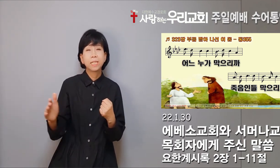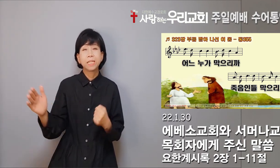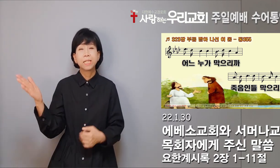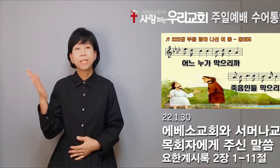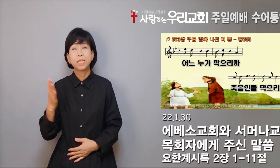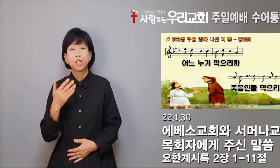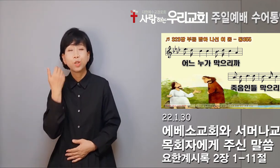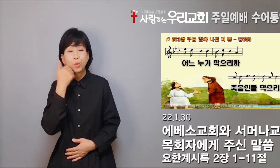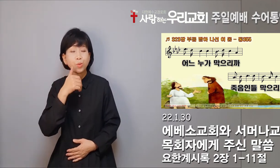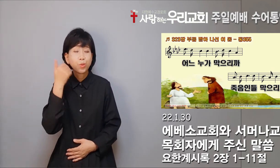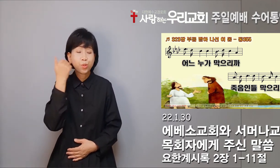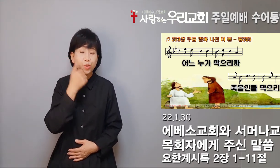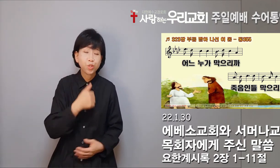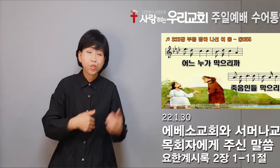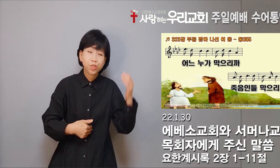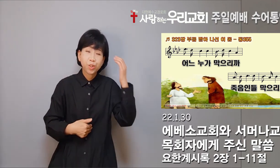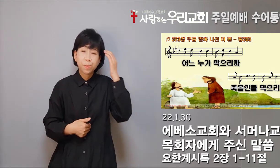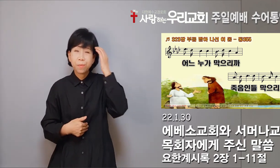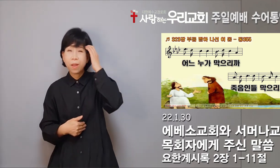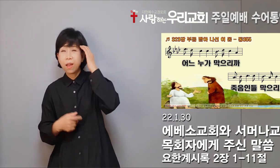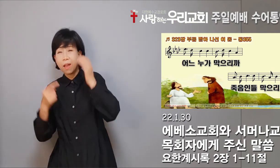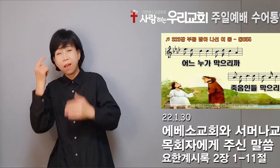어느 누가